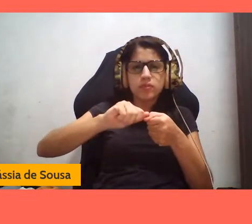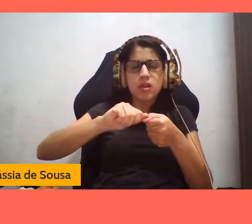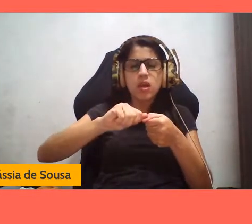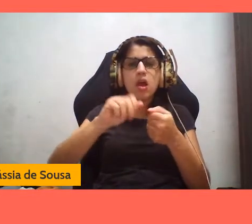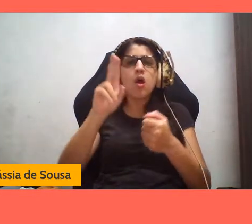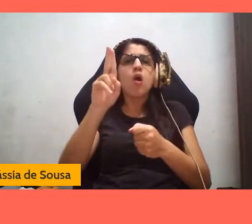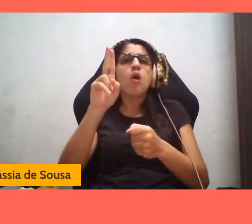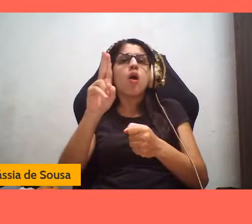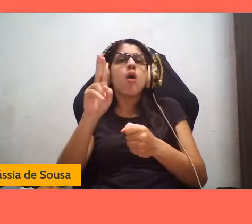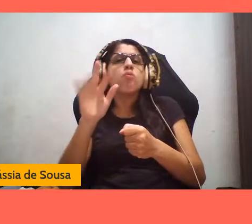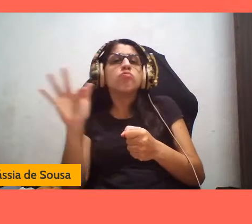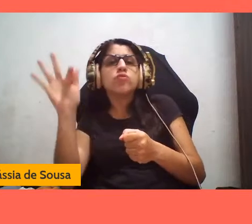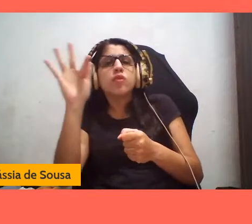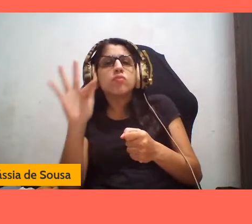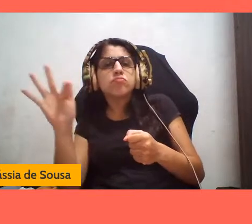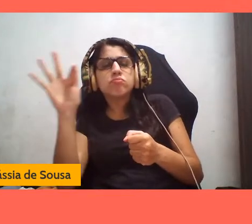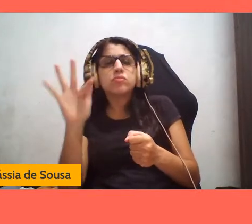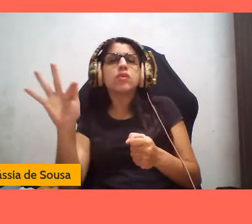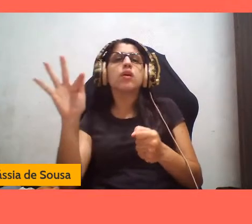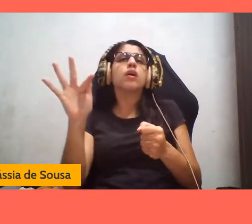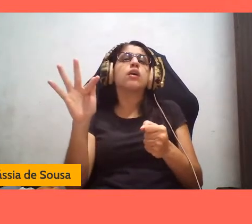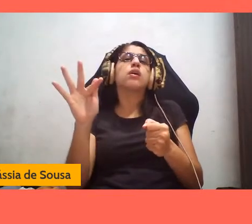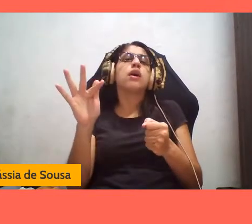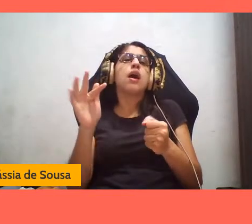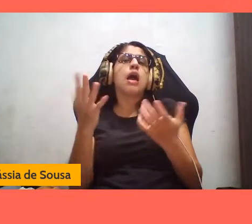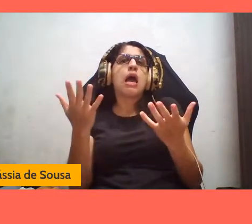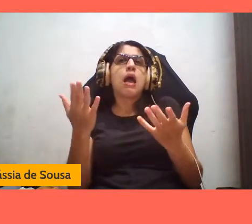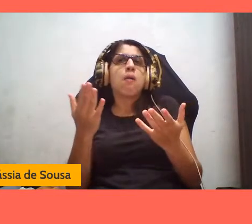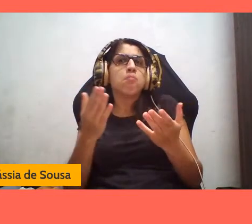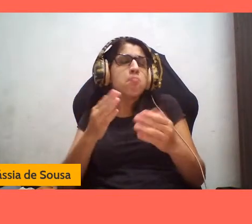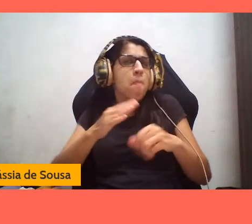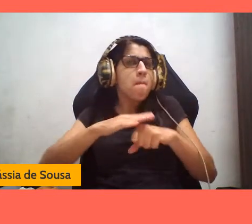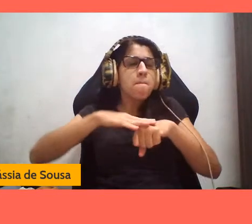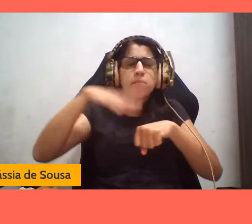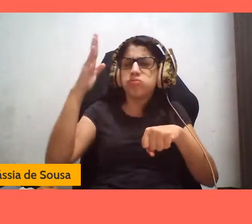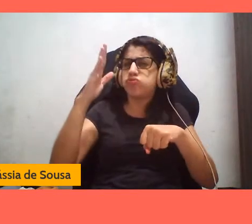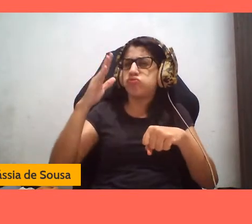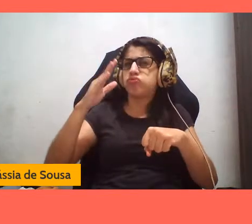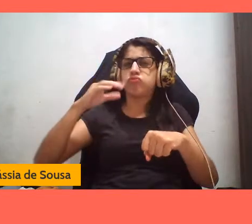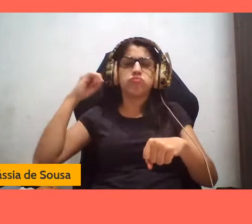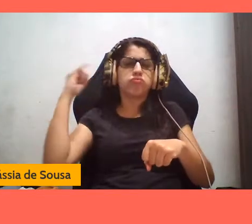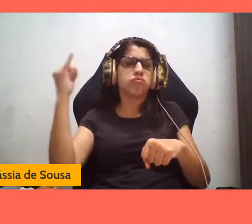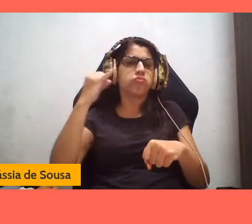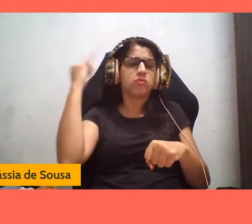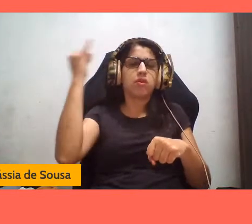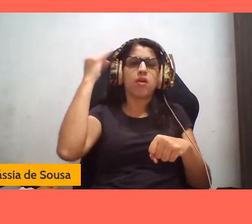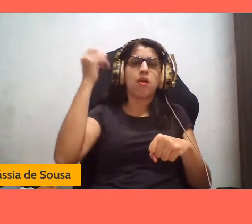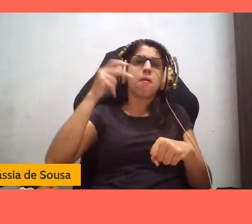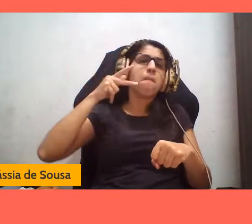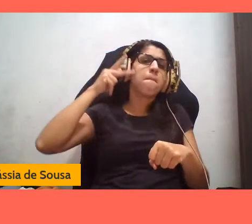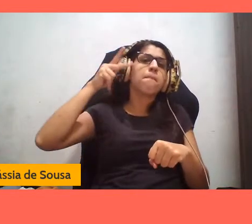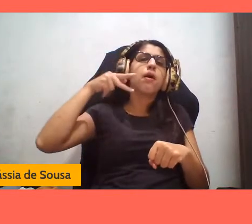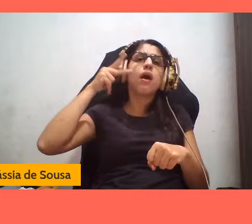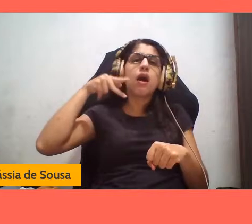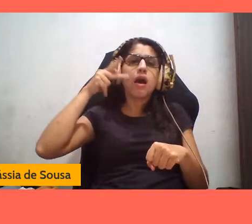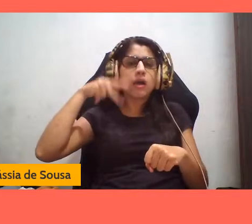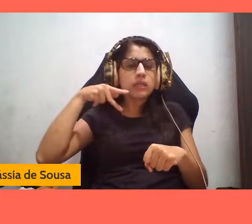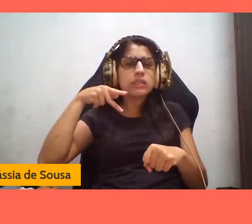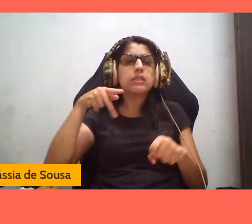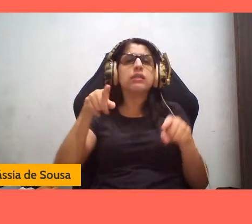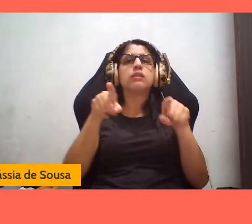uma universidade tanto de extrema relevância para a Paraíba e para o Nordeste, quanto